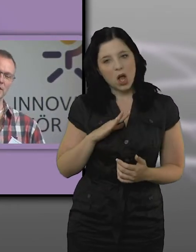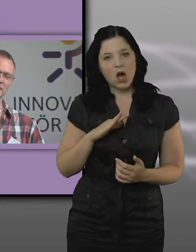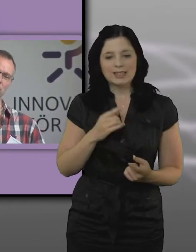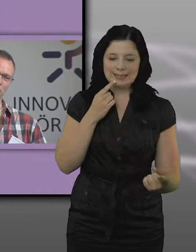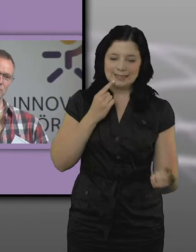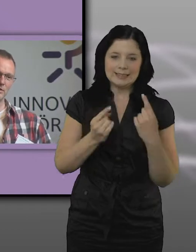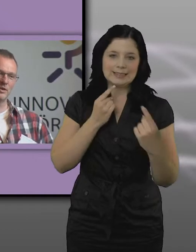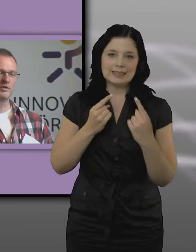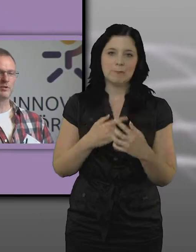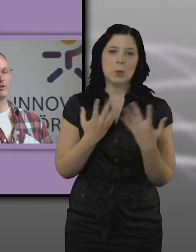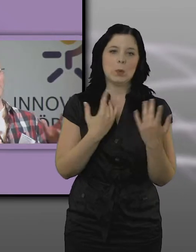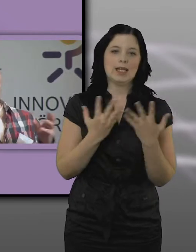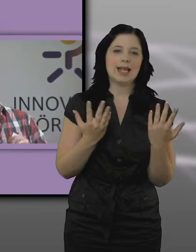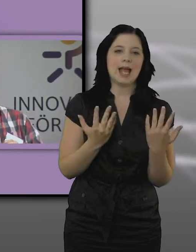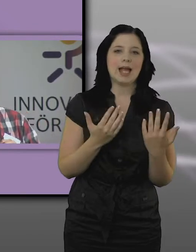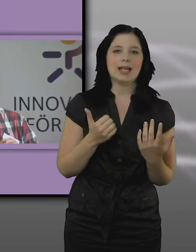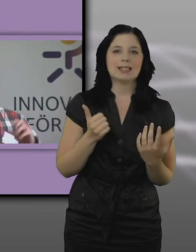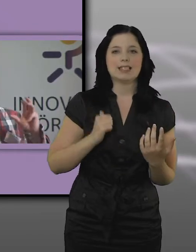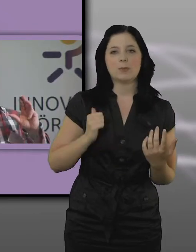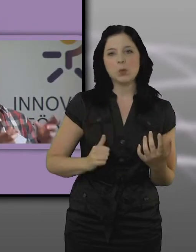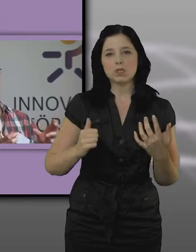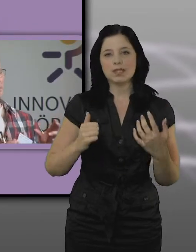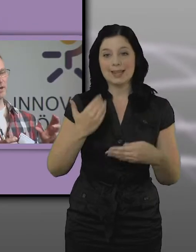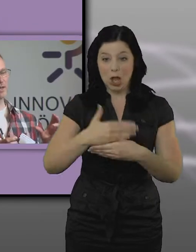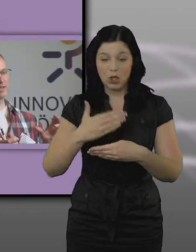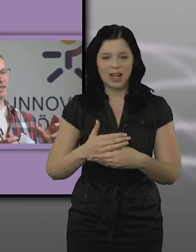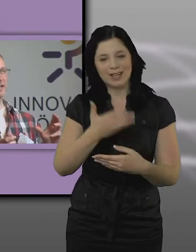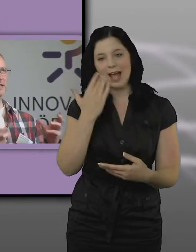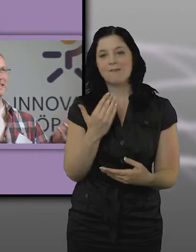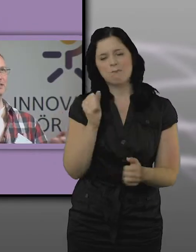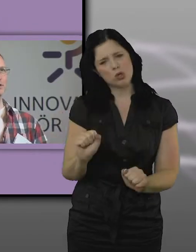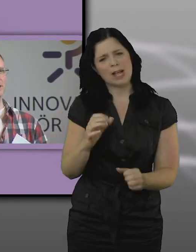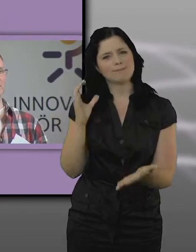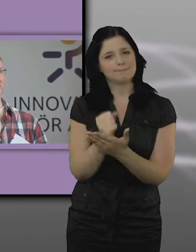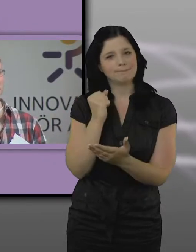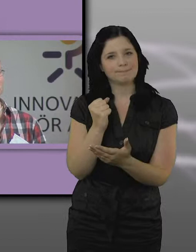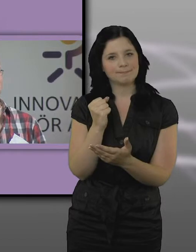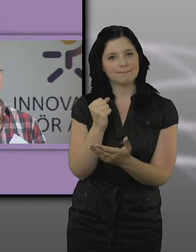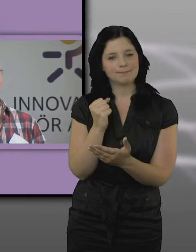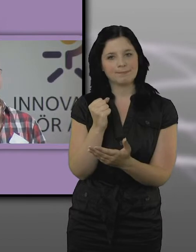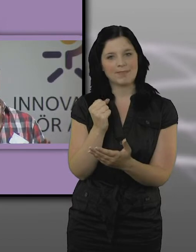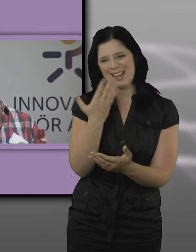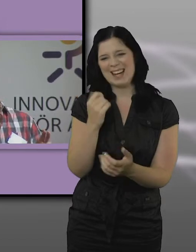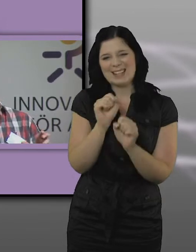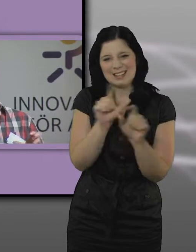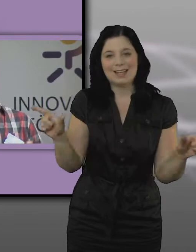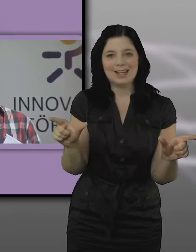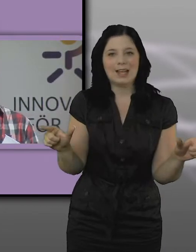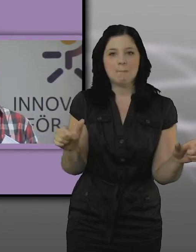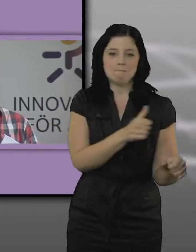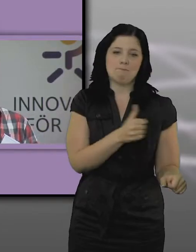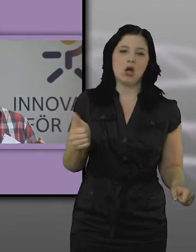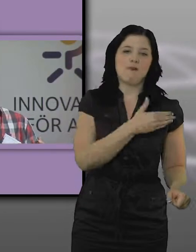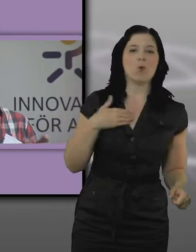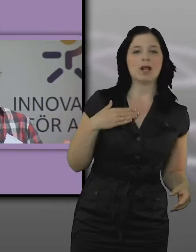med flera institutionsteatrar. Och vi måste ha med några. För vi kan inte släppa, eller det är ingen större idé att lansera det med bara vårt eget